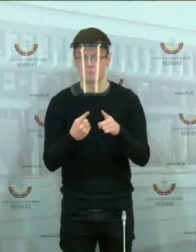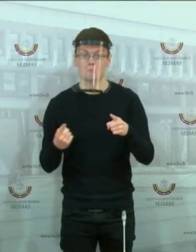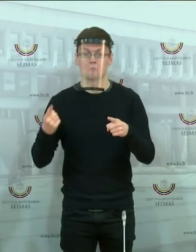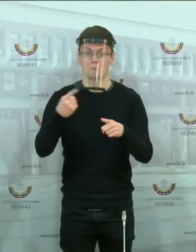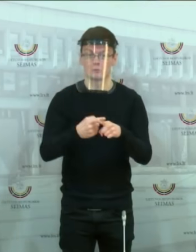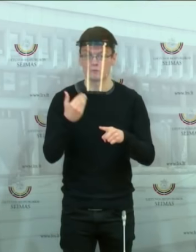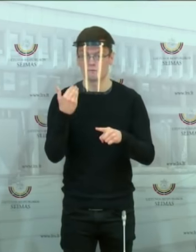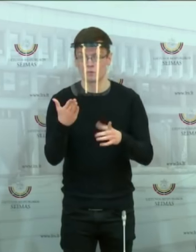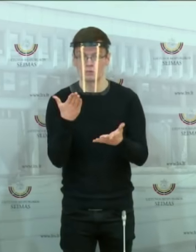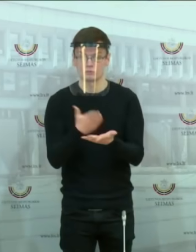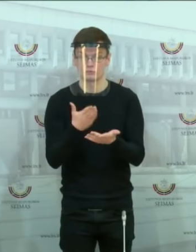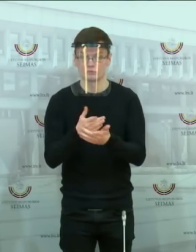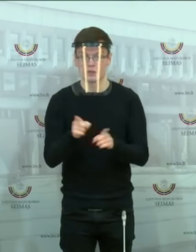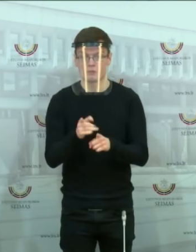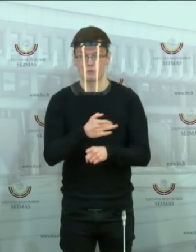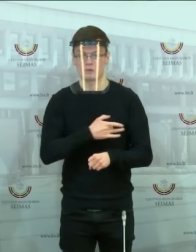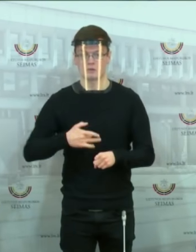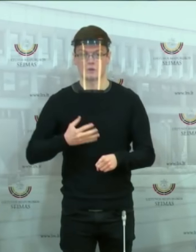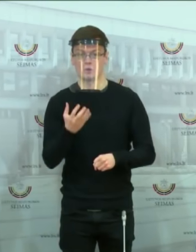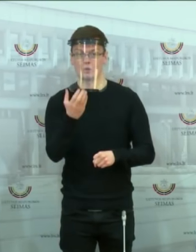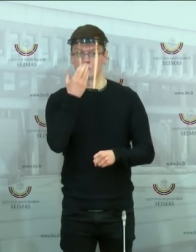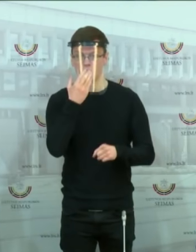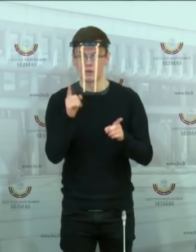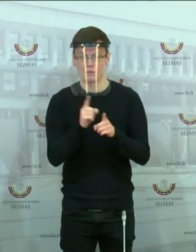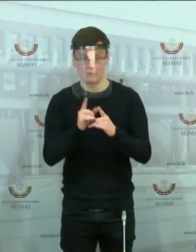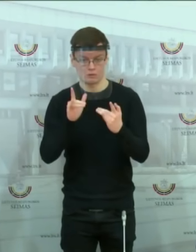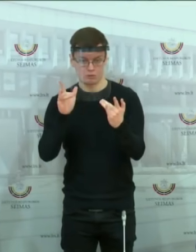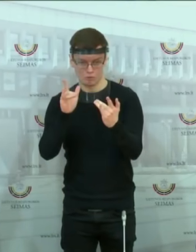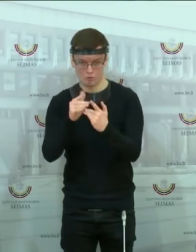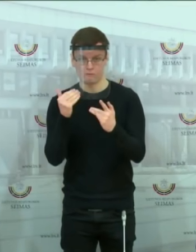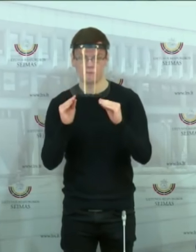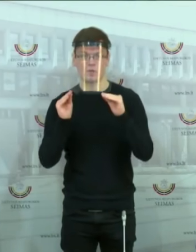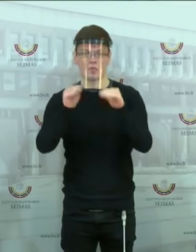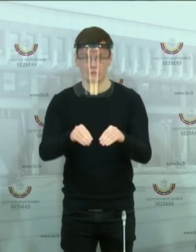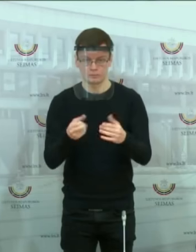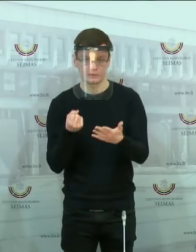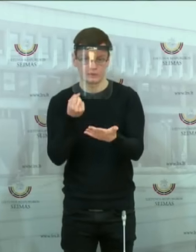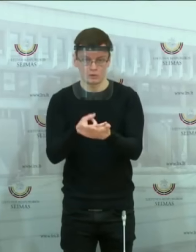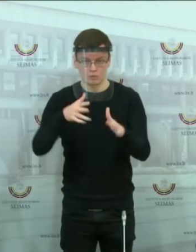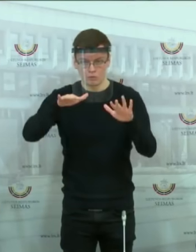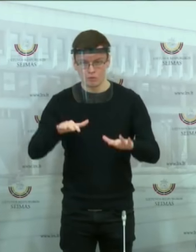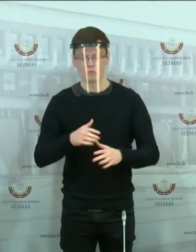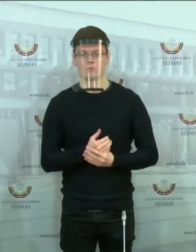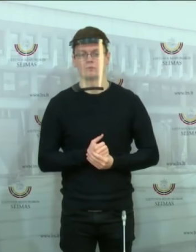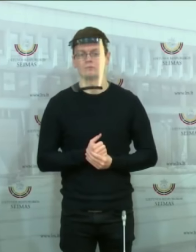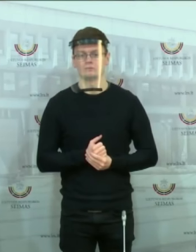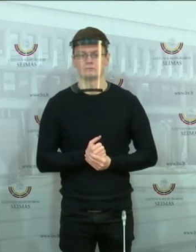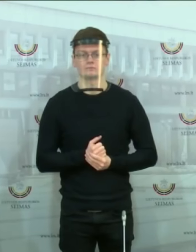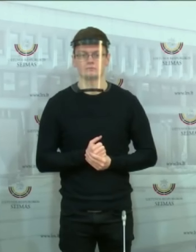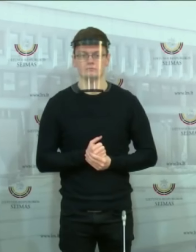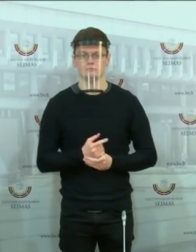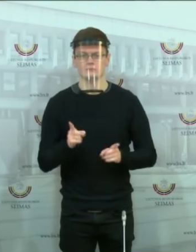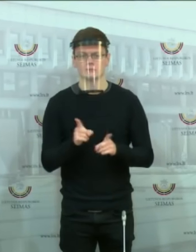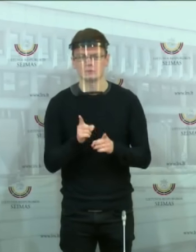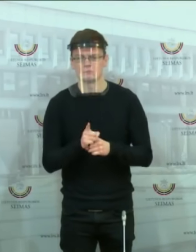pajėgumai deguonies lovų, ligoninėse vyksta šitie darbai, yra ruošiamasi intensyvesniai galimai